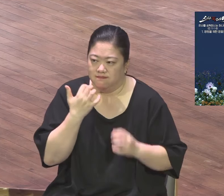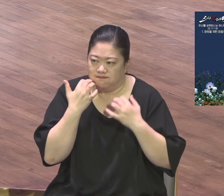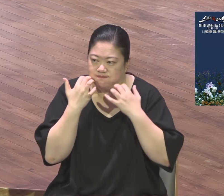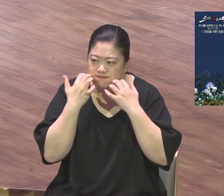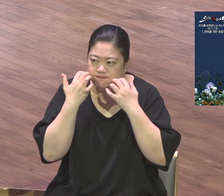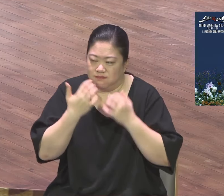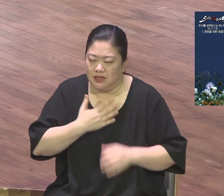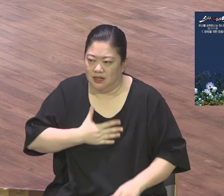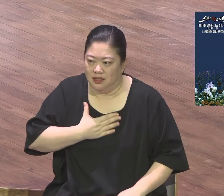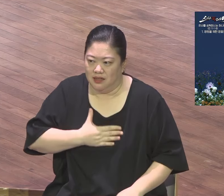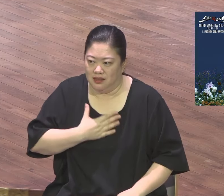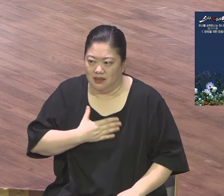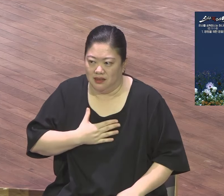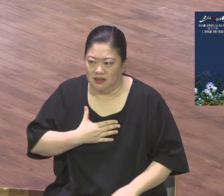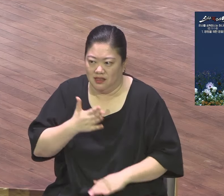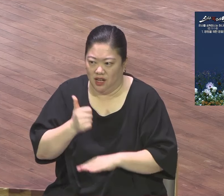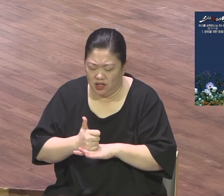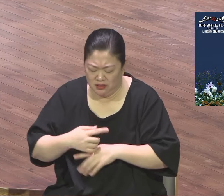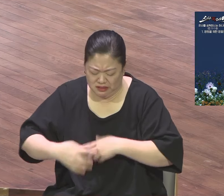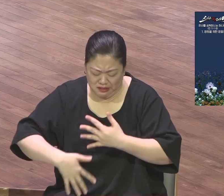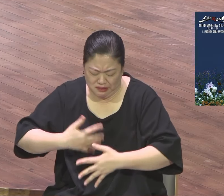있어요?